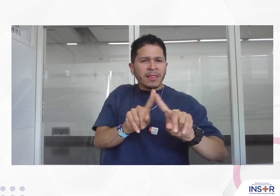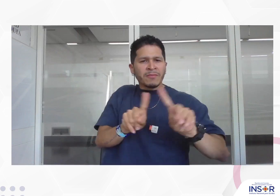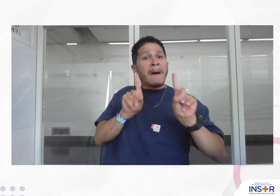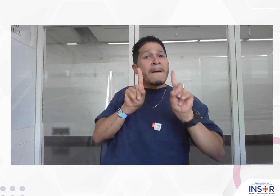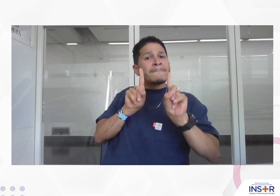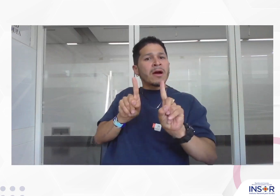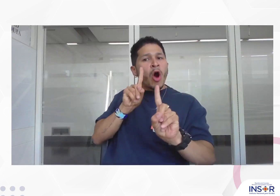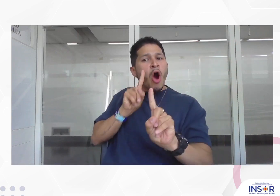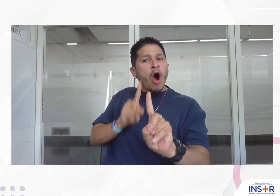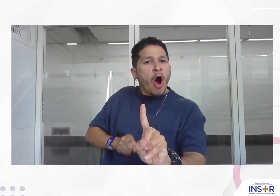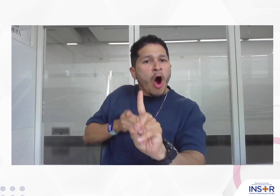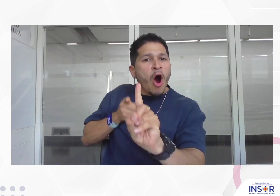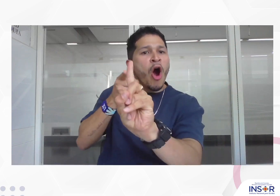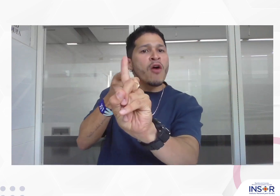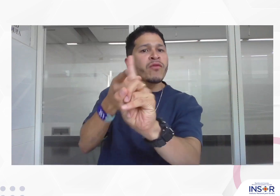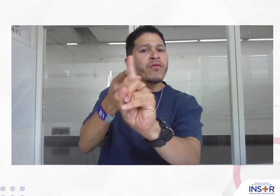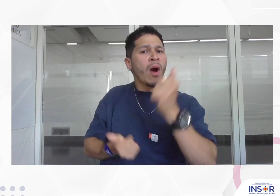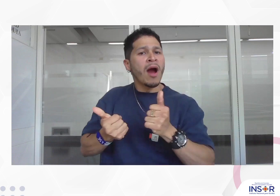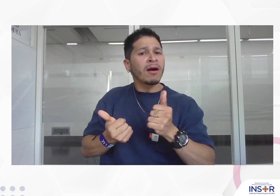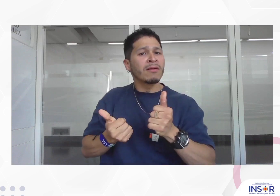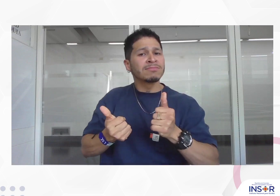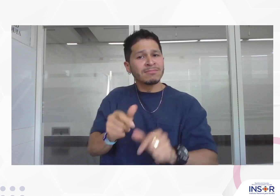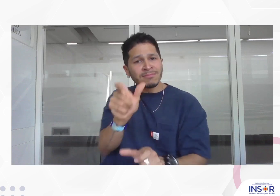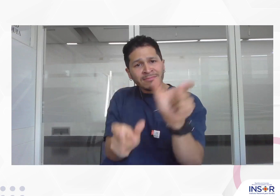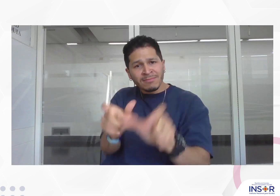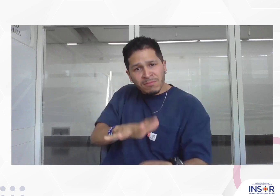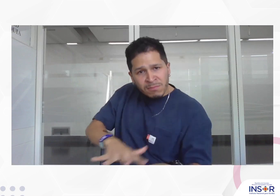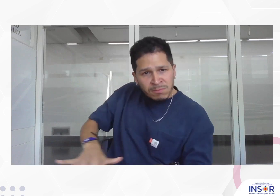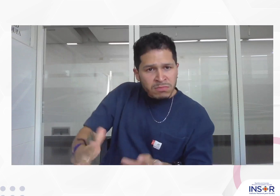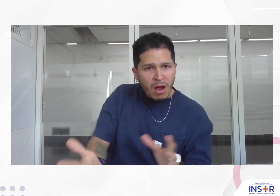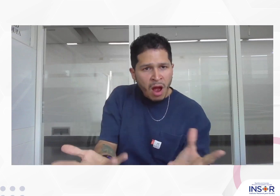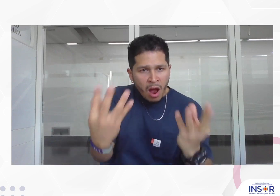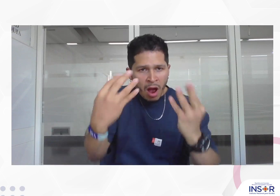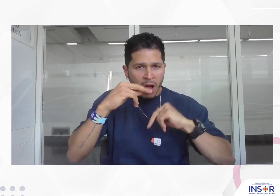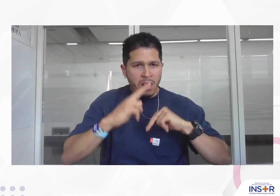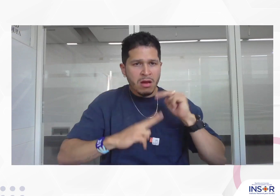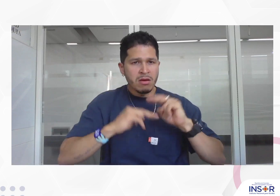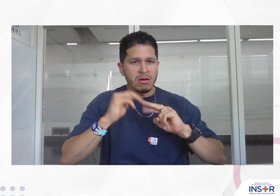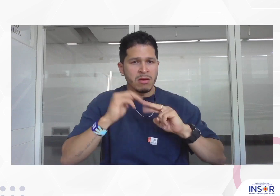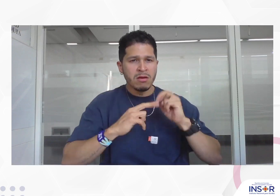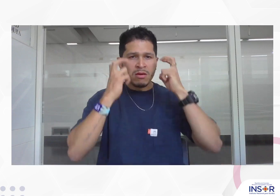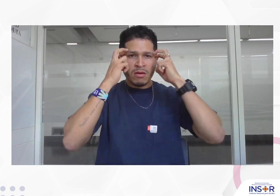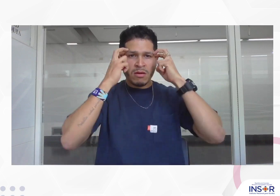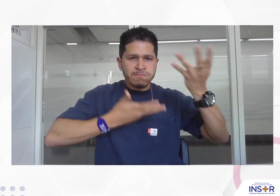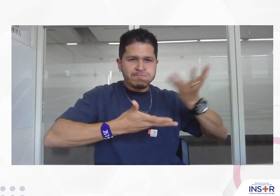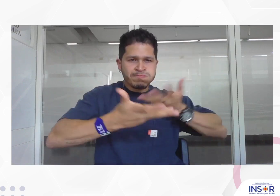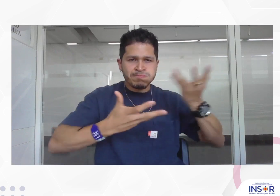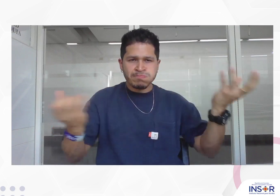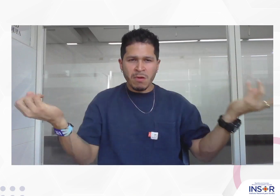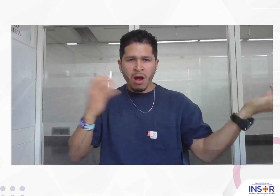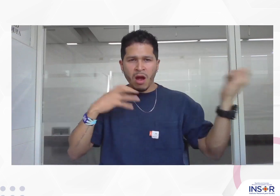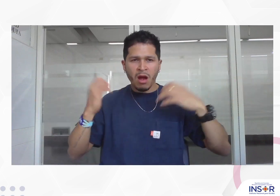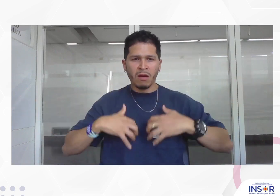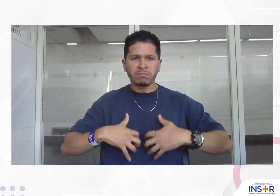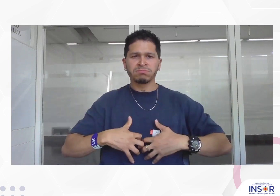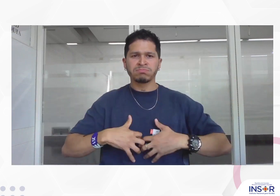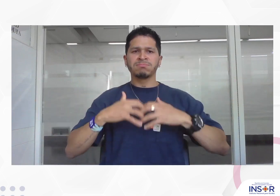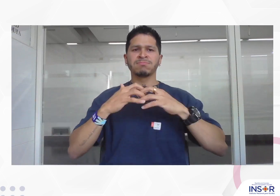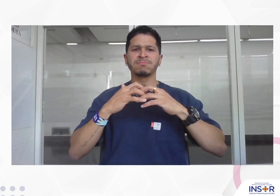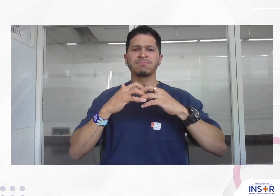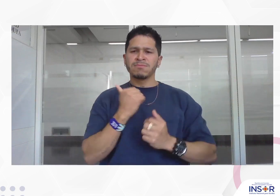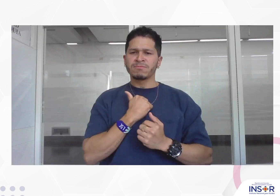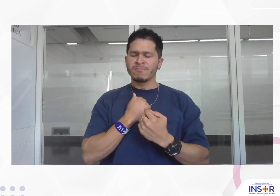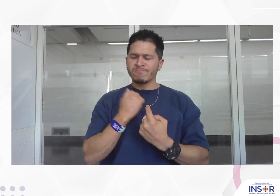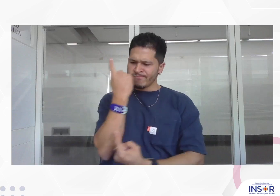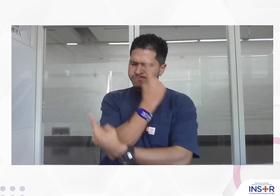contextos educativos y demás. Hay temas muy diversos de los que se puede hablar y que todos ellos nos construyen como